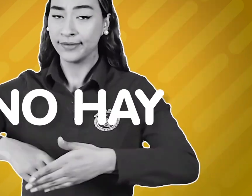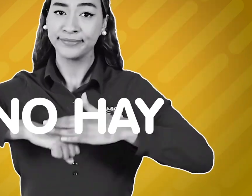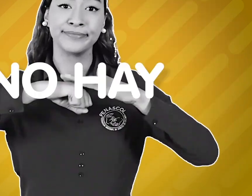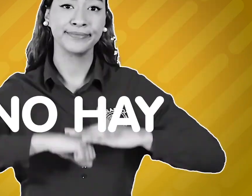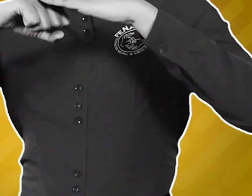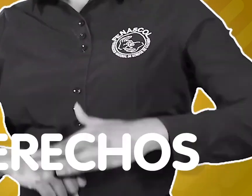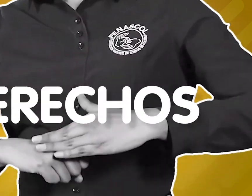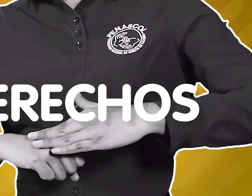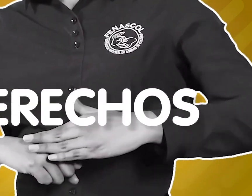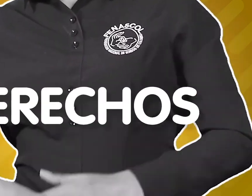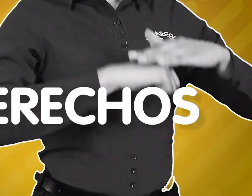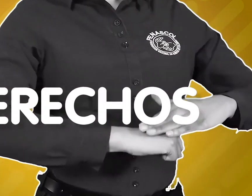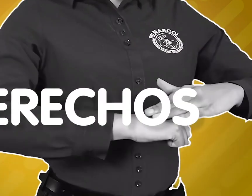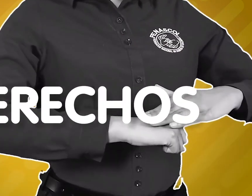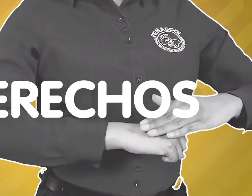derechos.